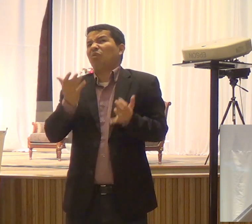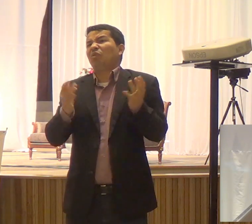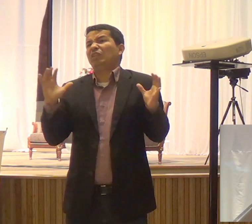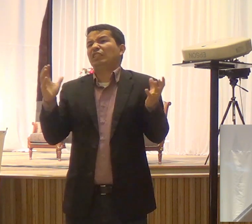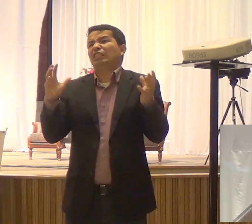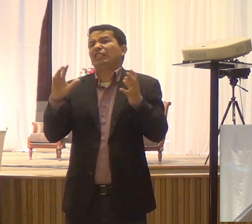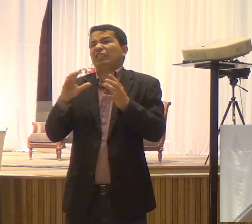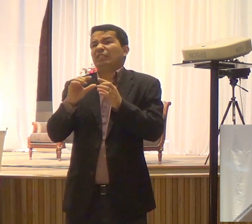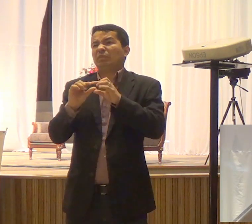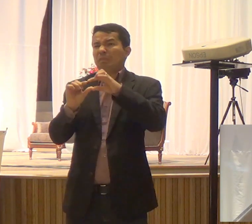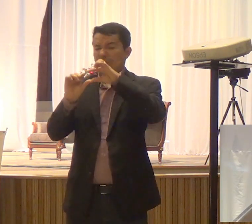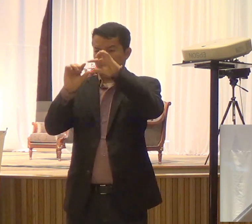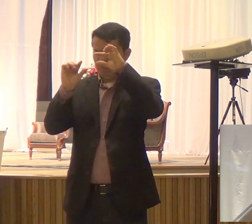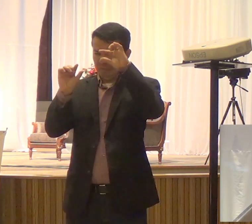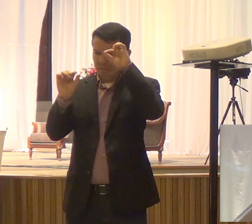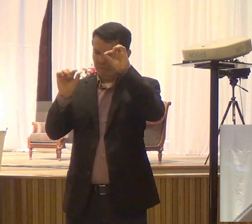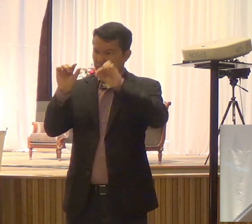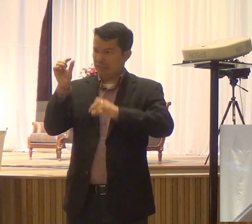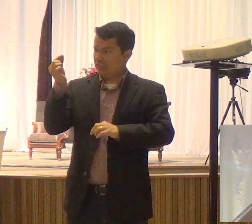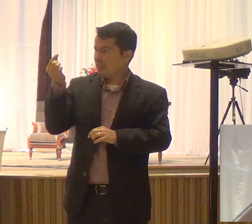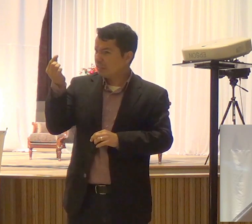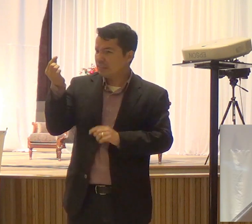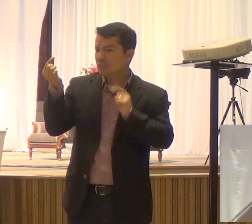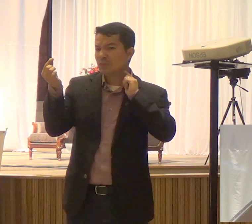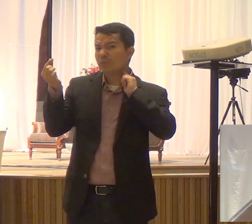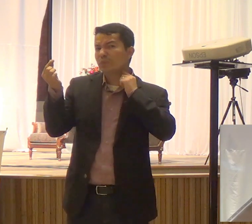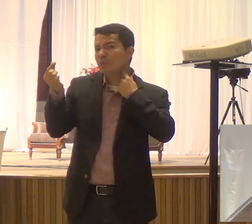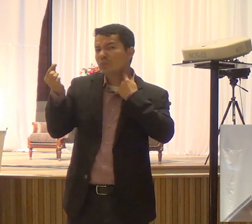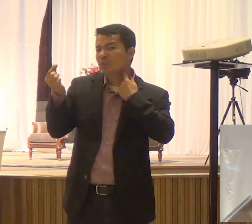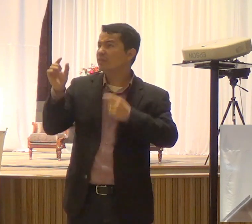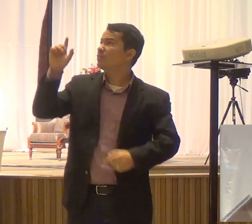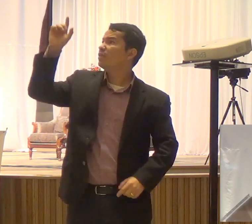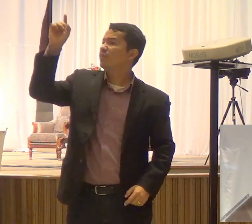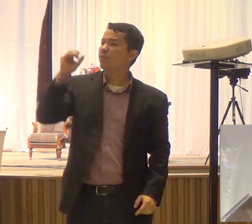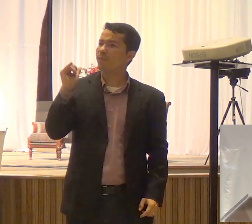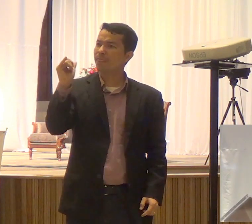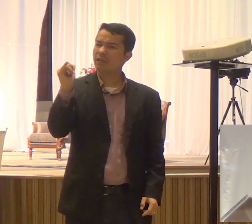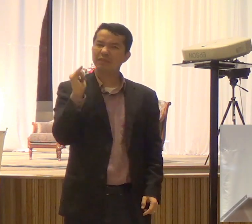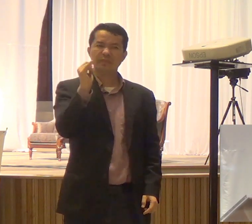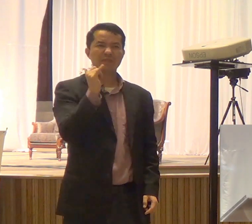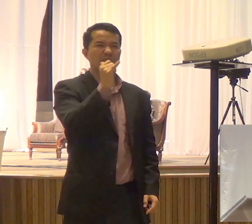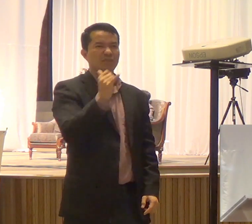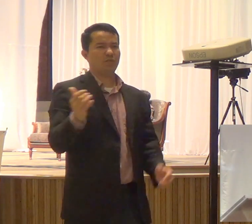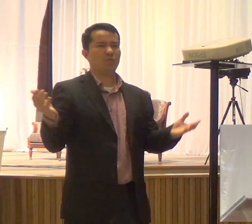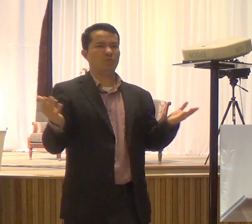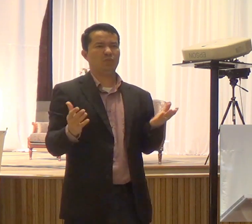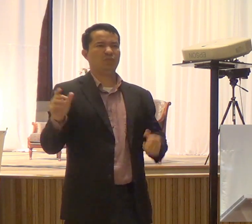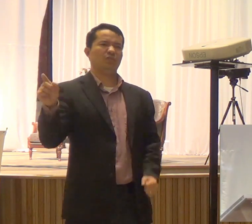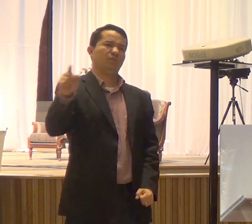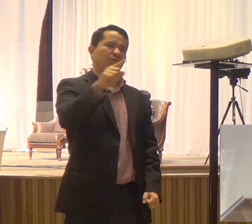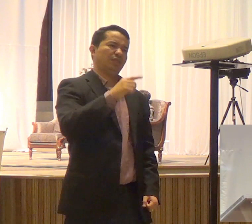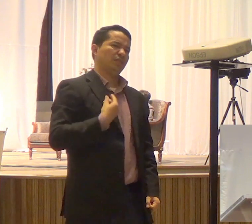queimado, exaurido, é com você que Deus está te falando, é com você que Deus está falando nessa